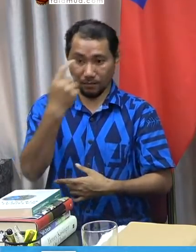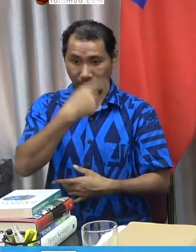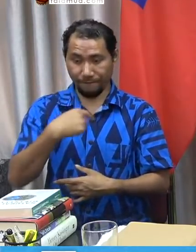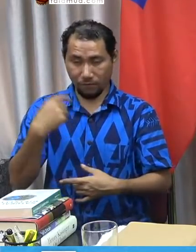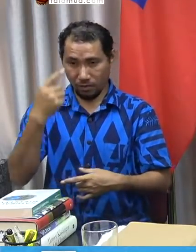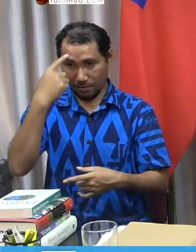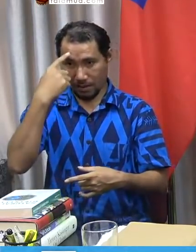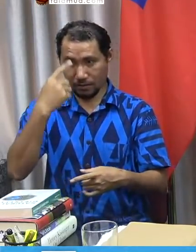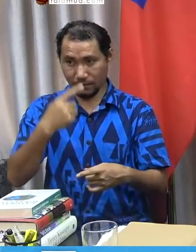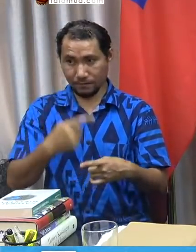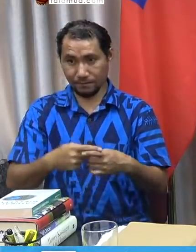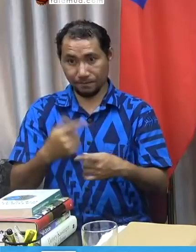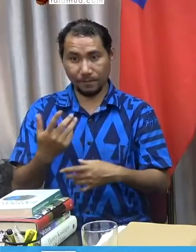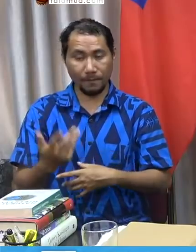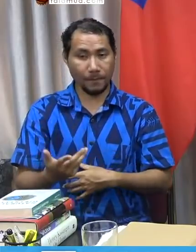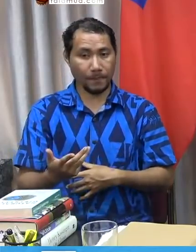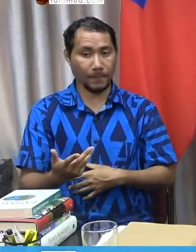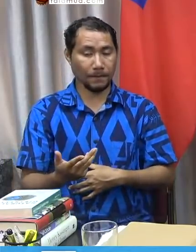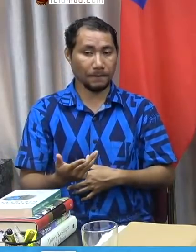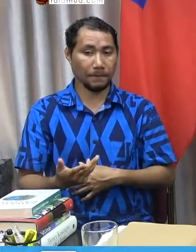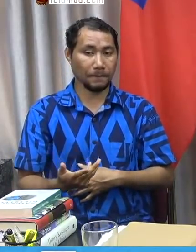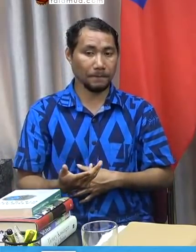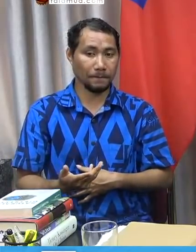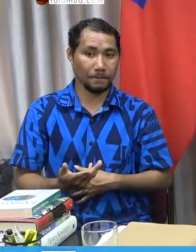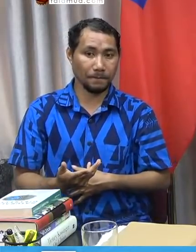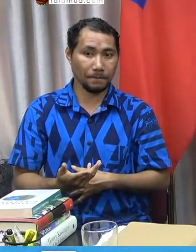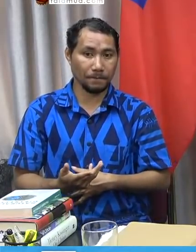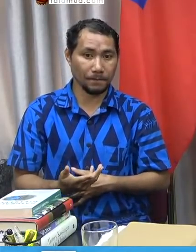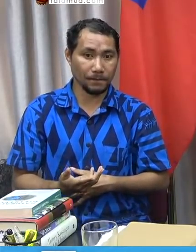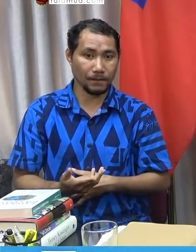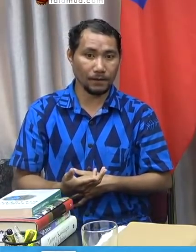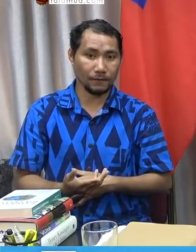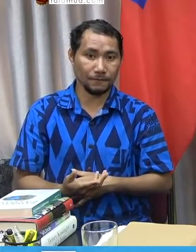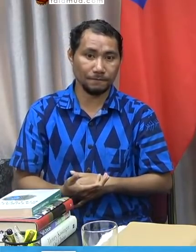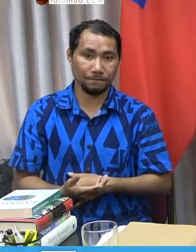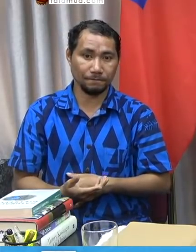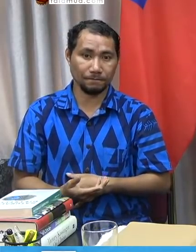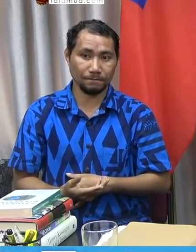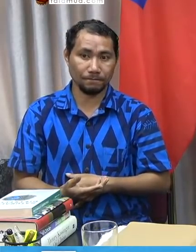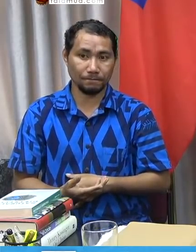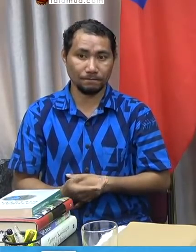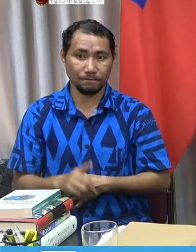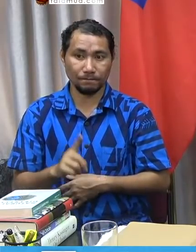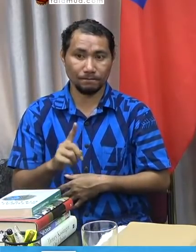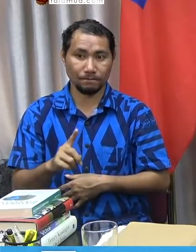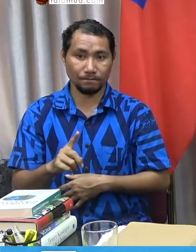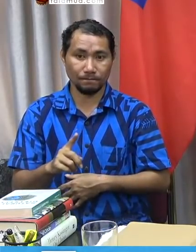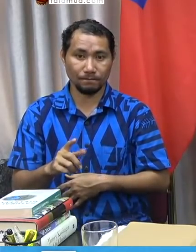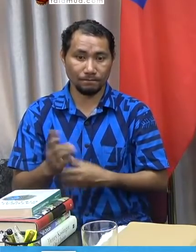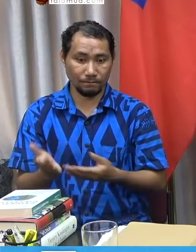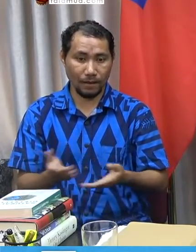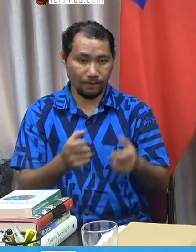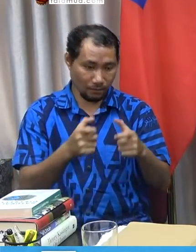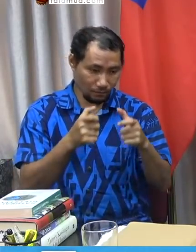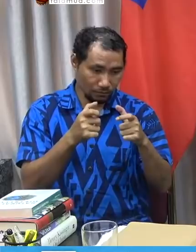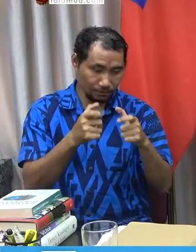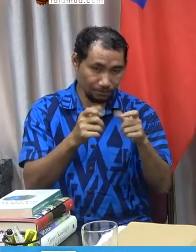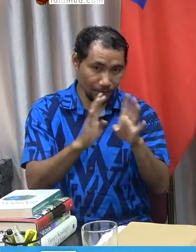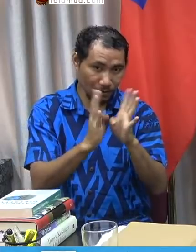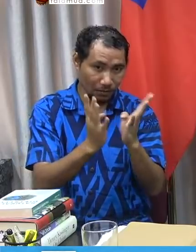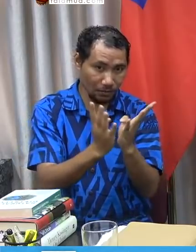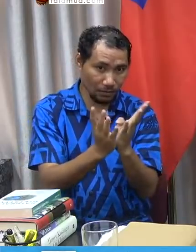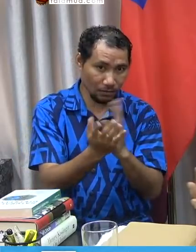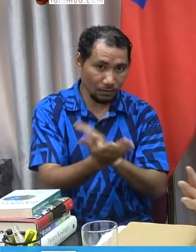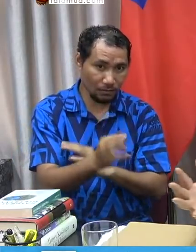symptomatic e pe o le mele sa ave fo ele vai ngal tatu komiti